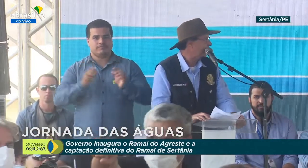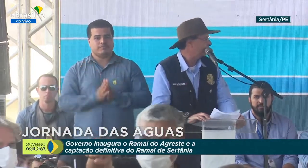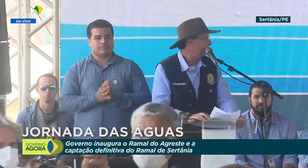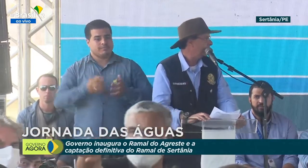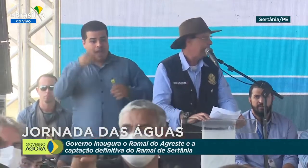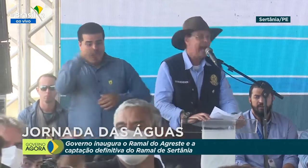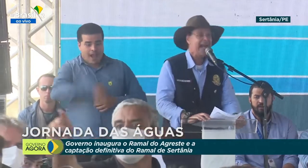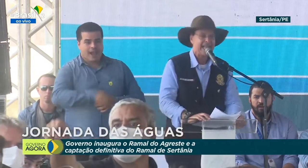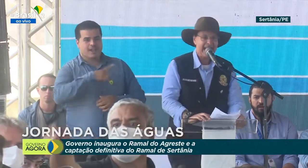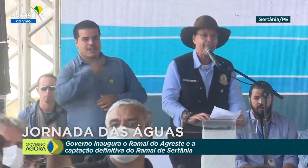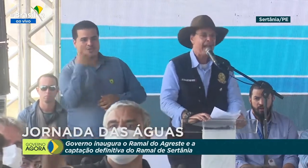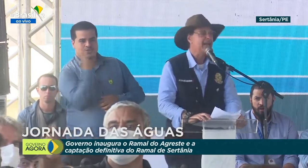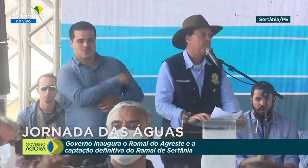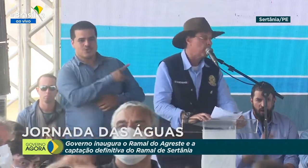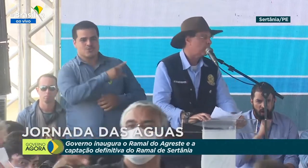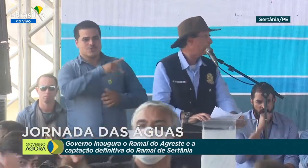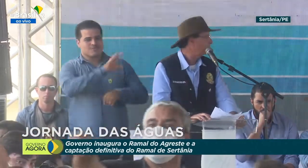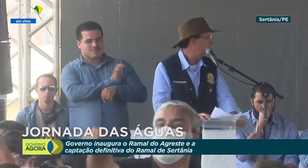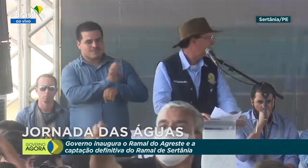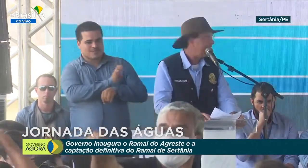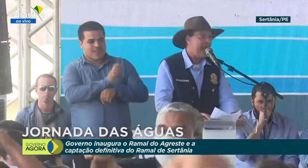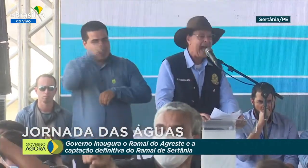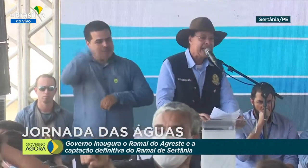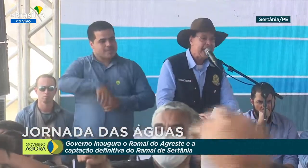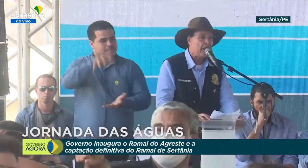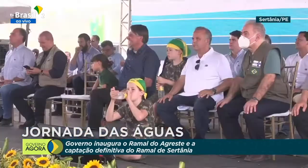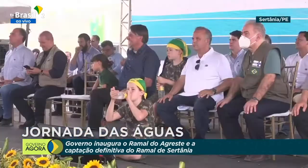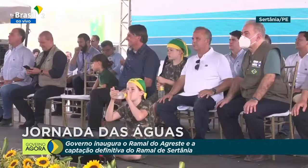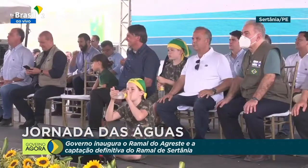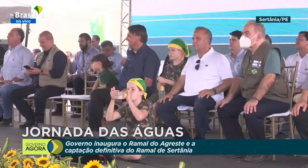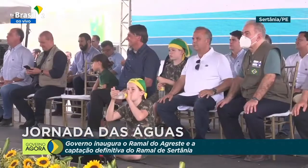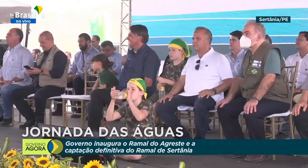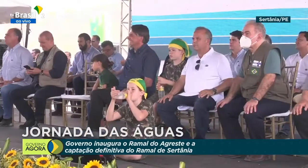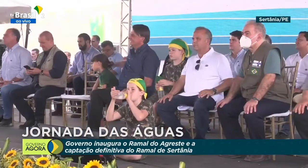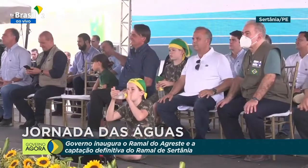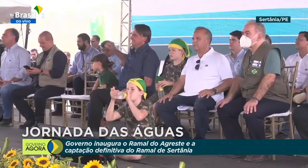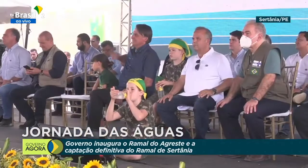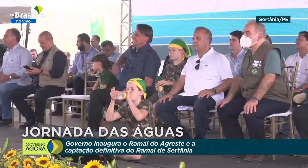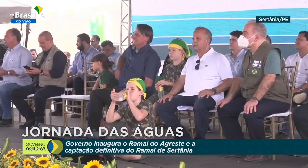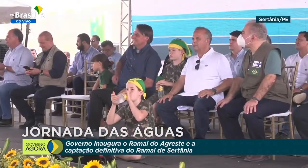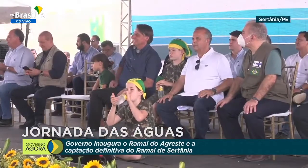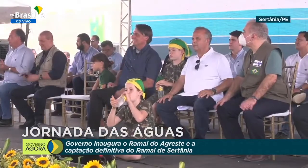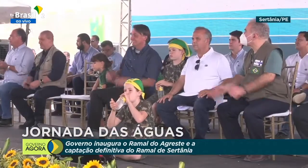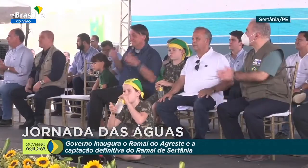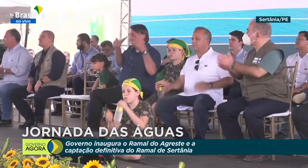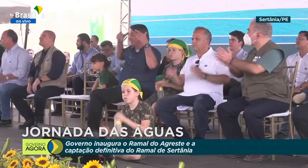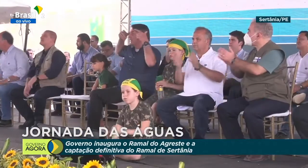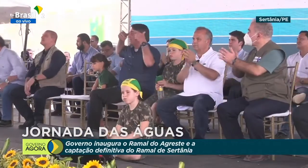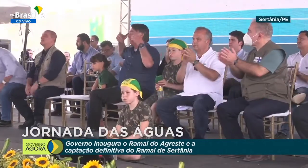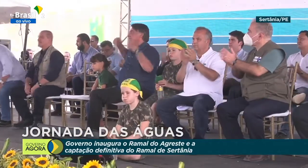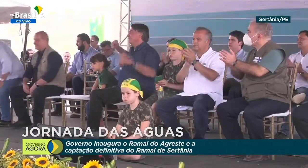terra. Aqui é Pernambuco. Aqui é o Nordeste brasileiro. Muito obrigado.